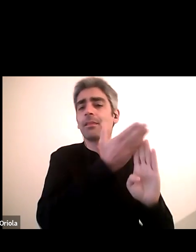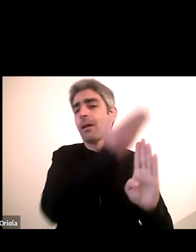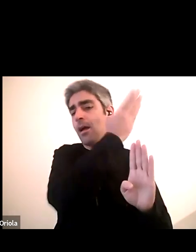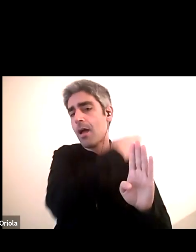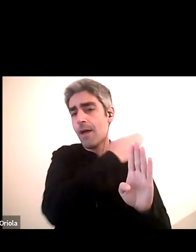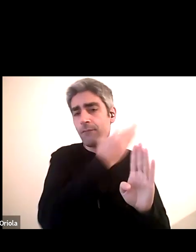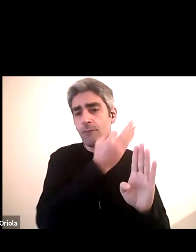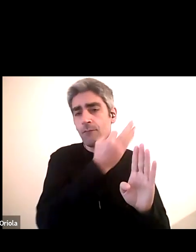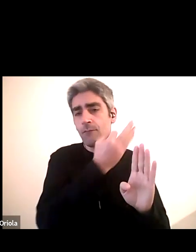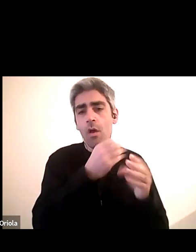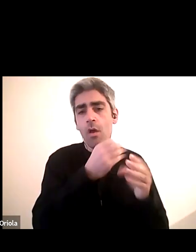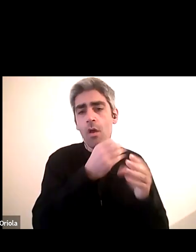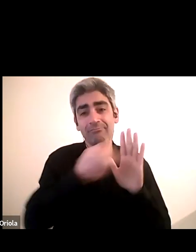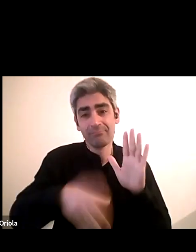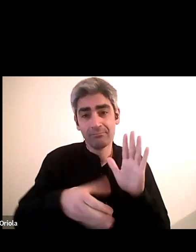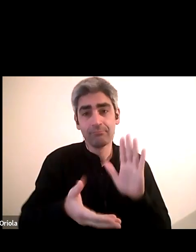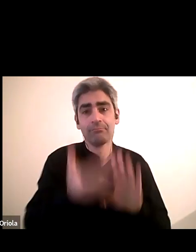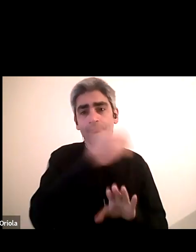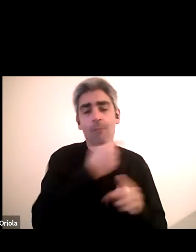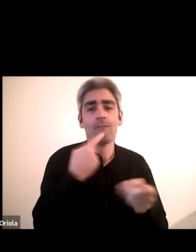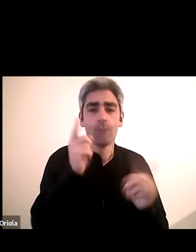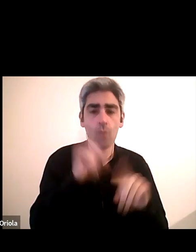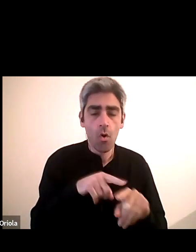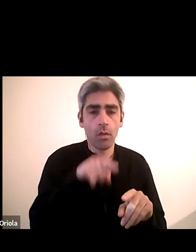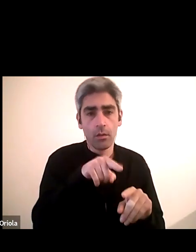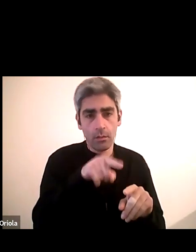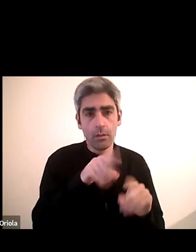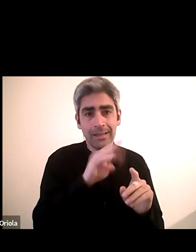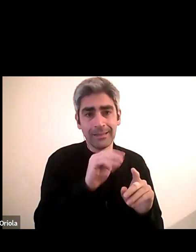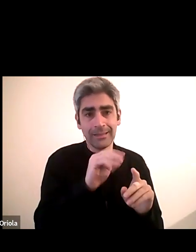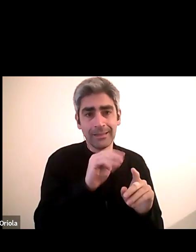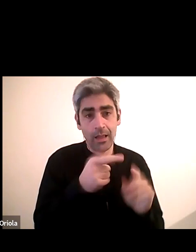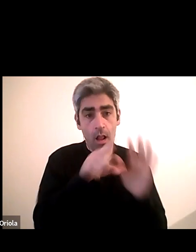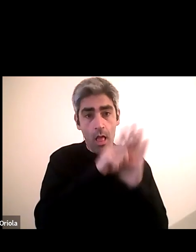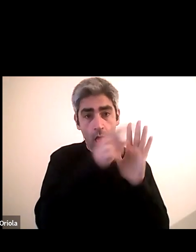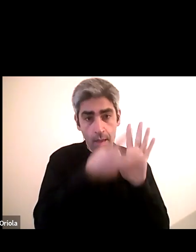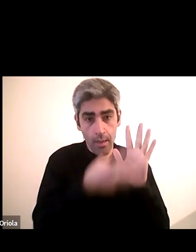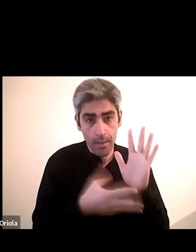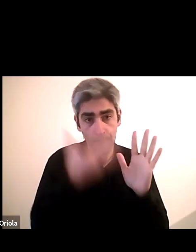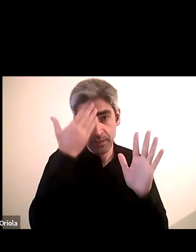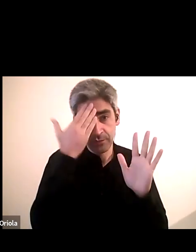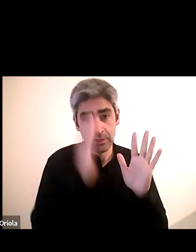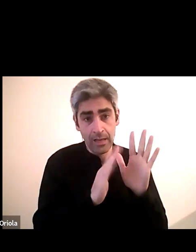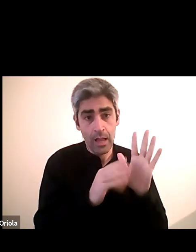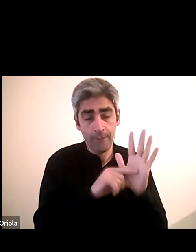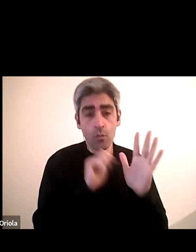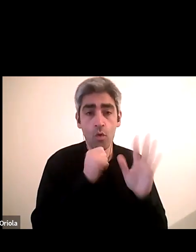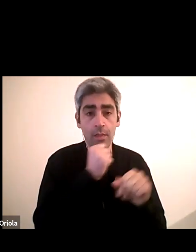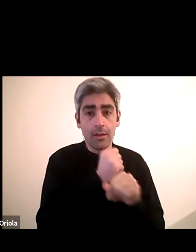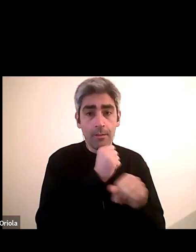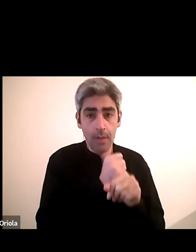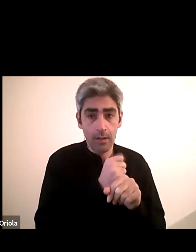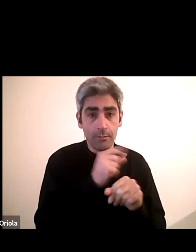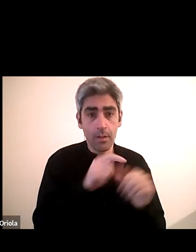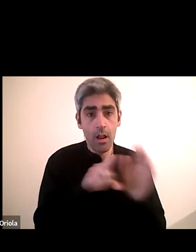feridos, ou seja, a aplicação do regime da SST previsto no Código de Trabalho e na